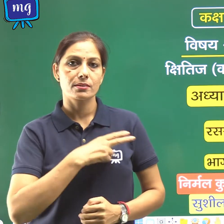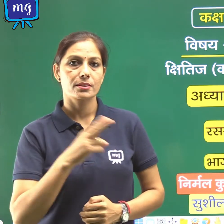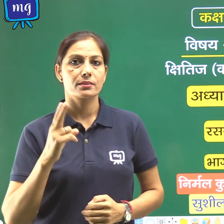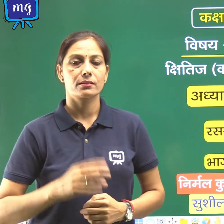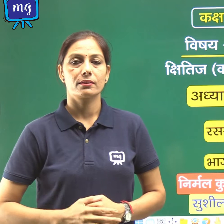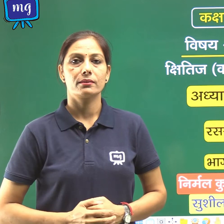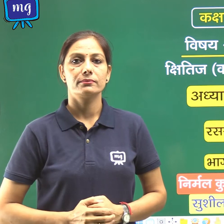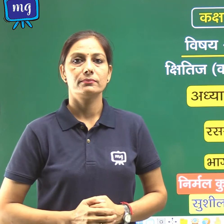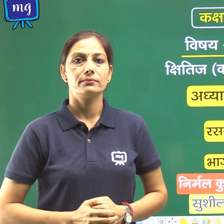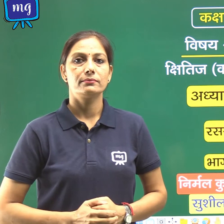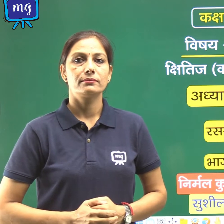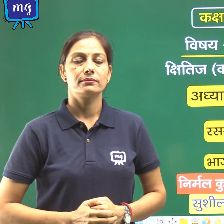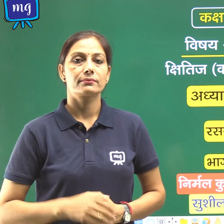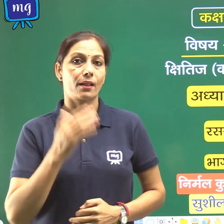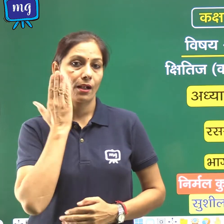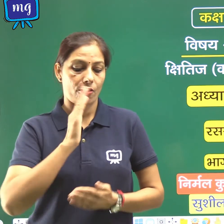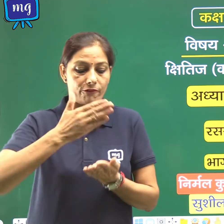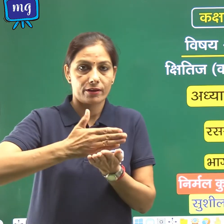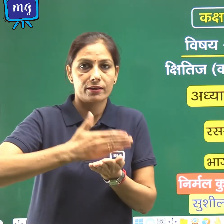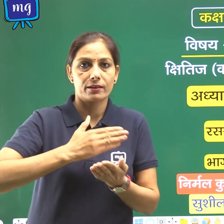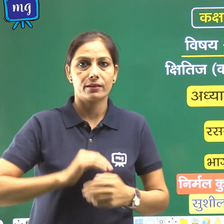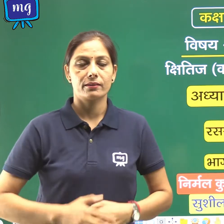क्षितिज के काव्यखंड के